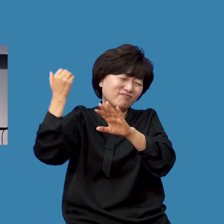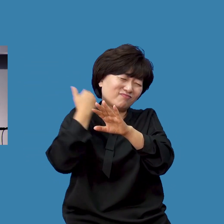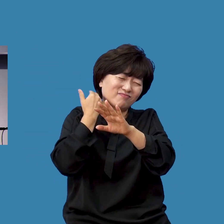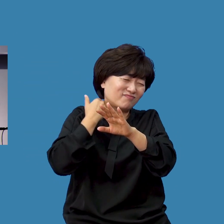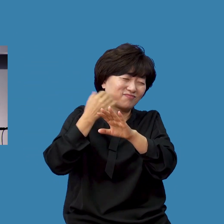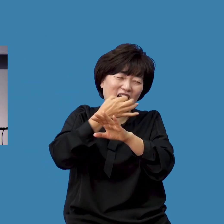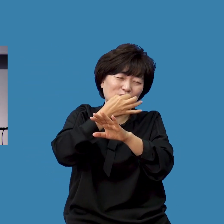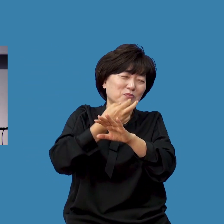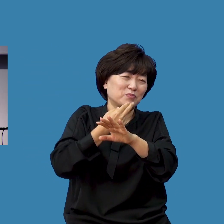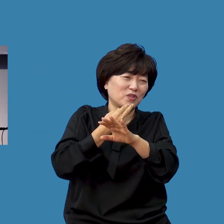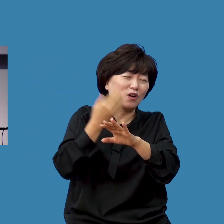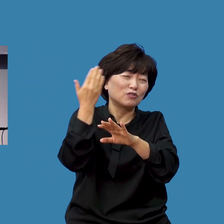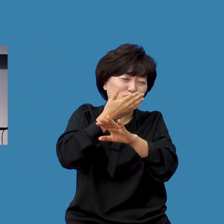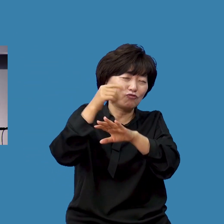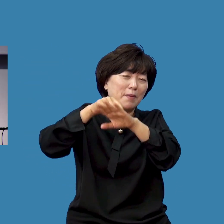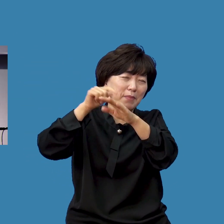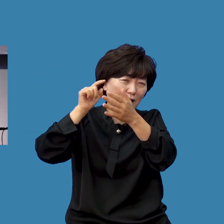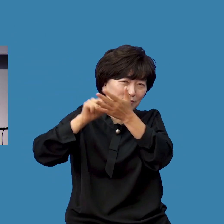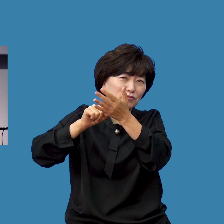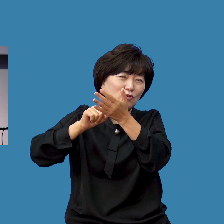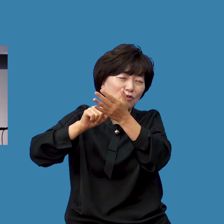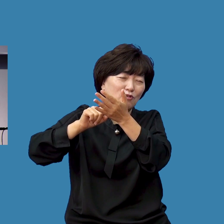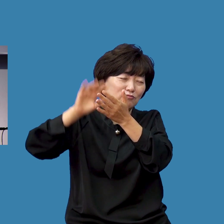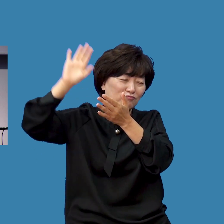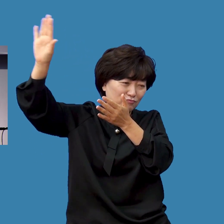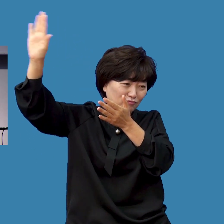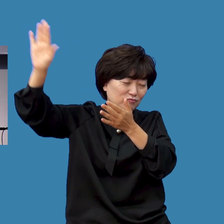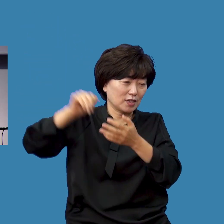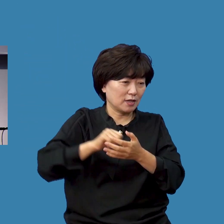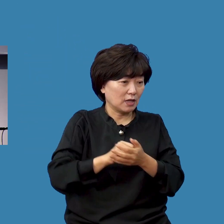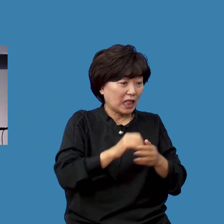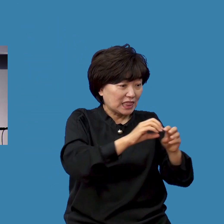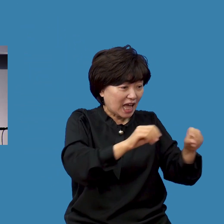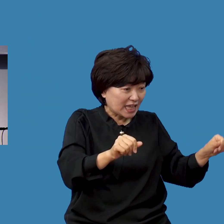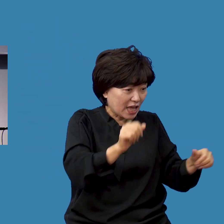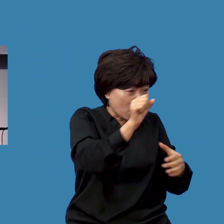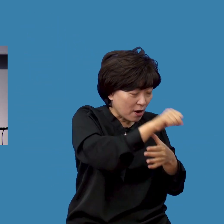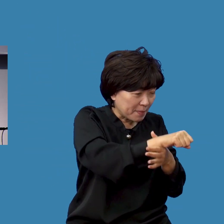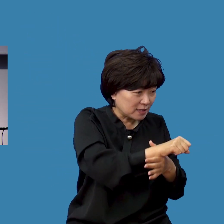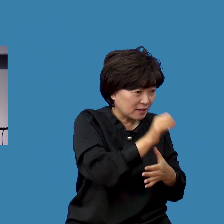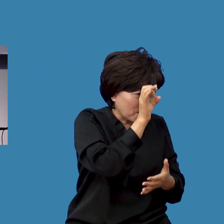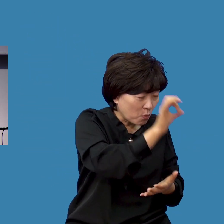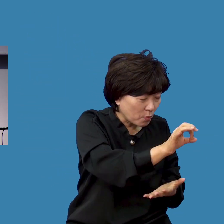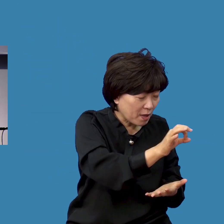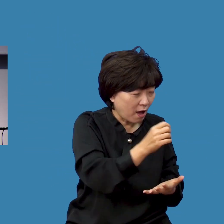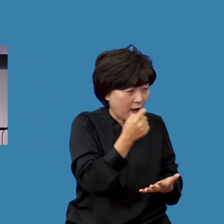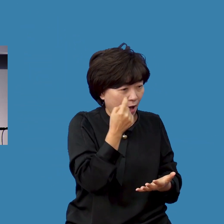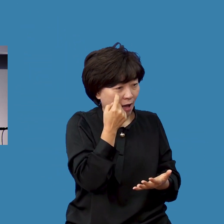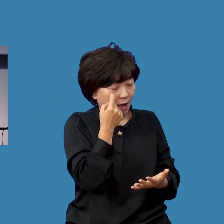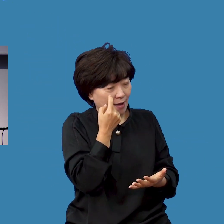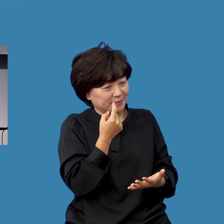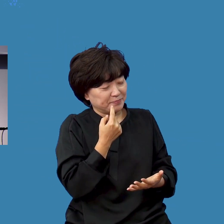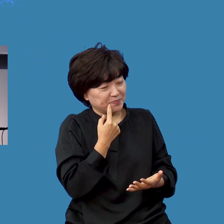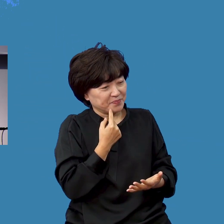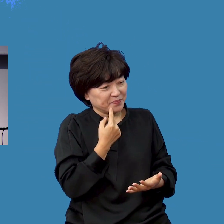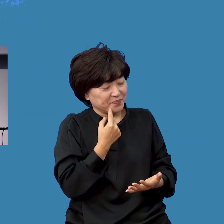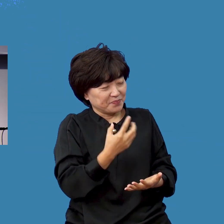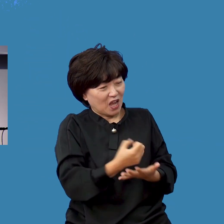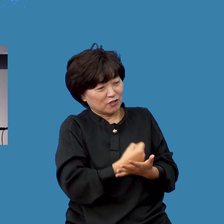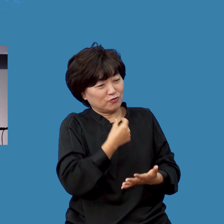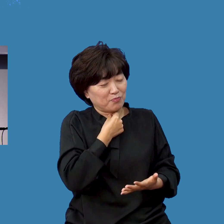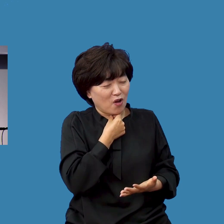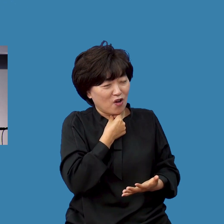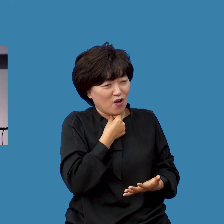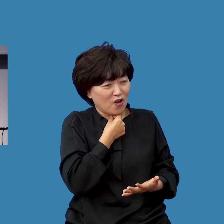나요. 순수한 마음으로 그걸 취해요. 그런데 땅의 열매는요, 보게 되면 욕심이 나.